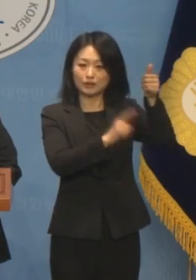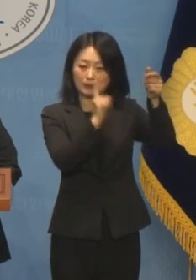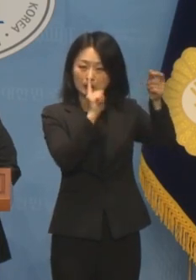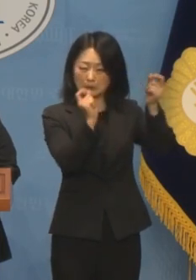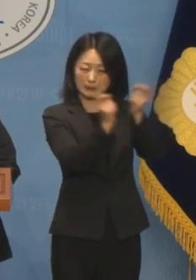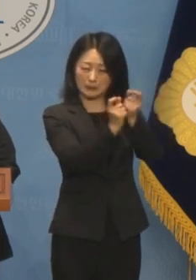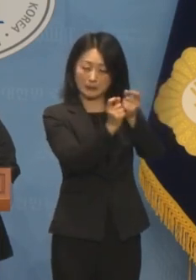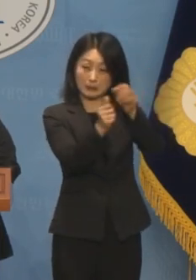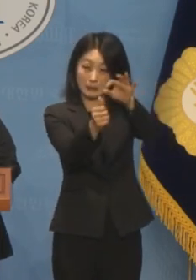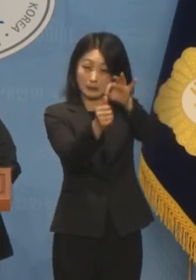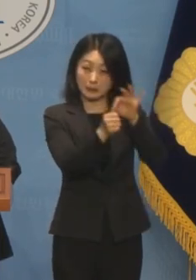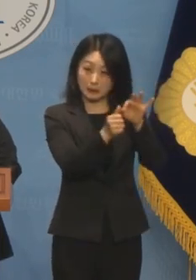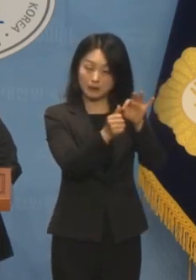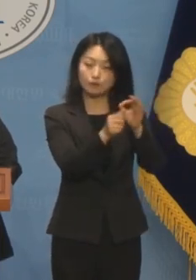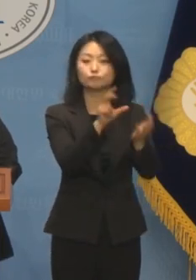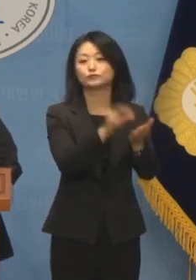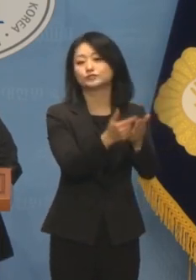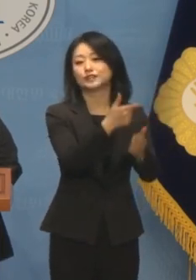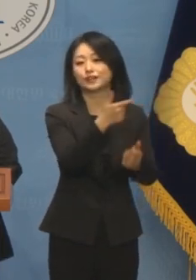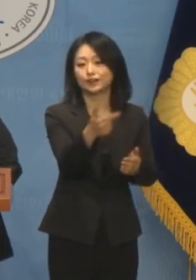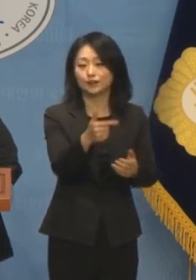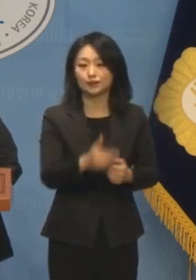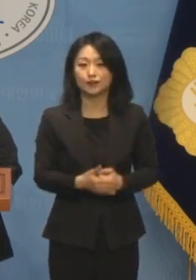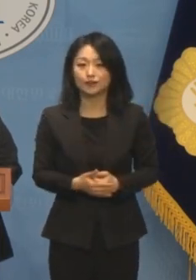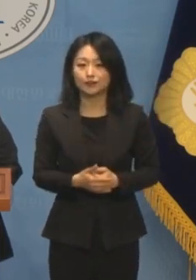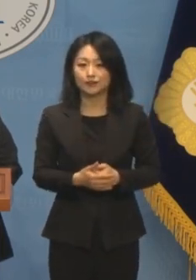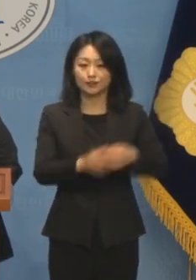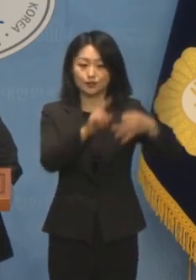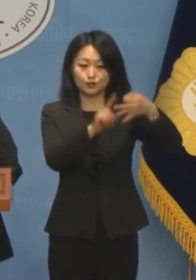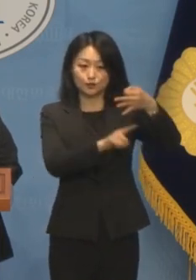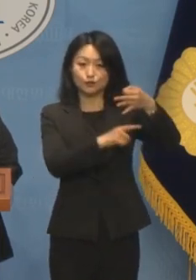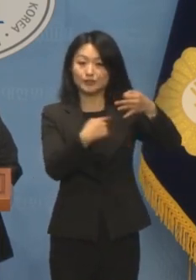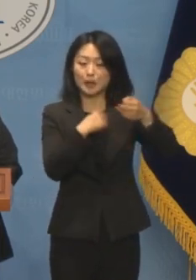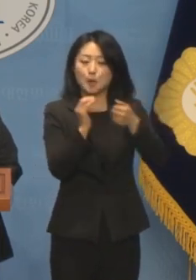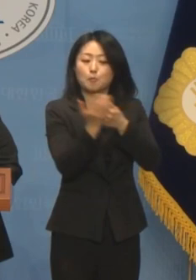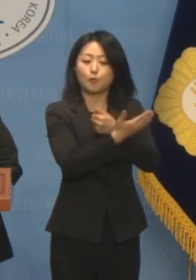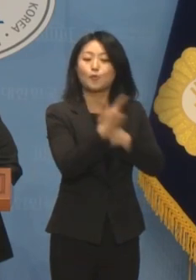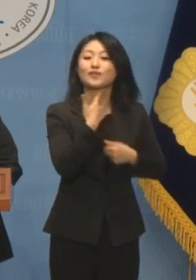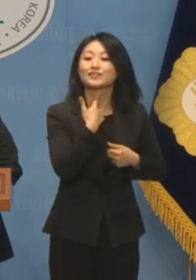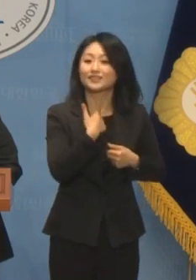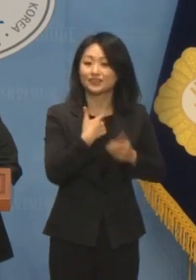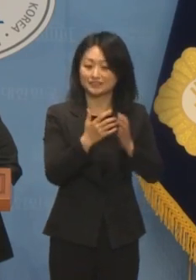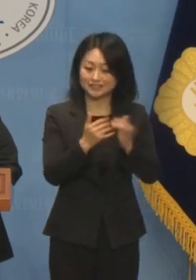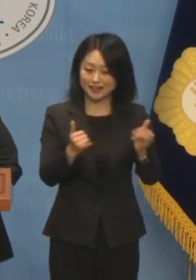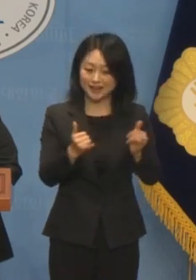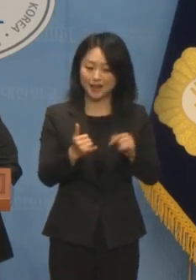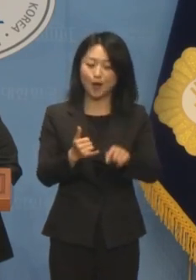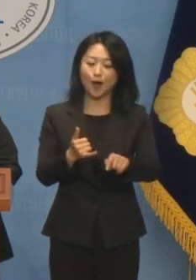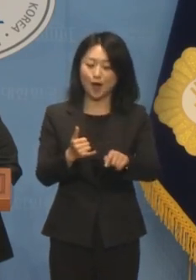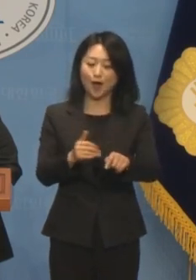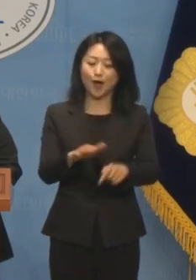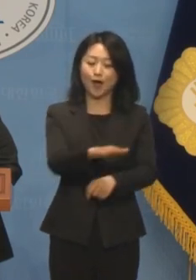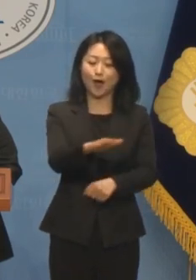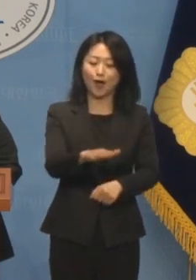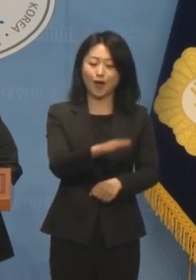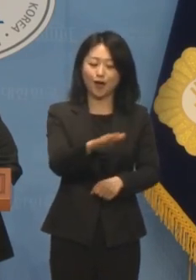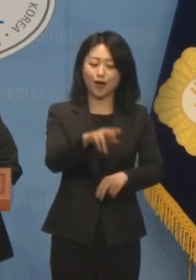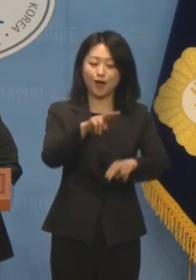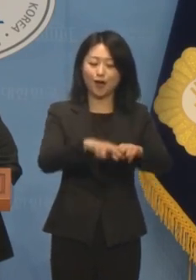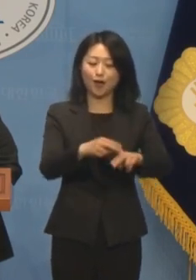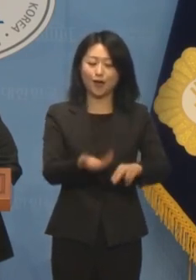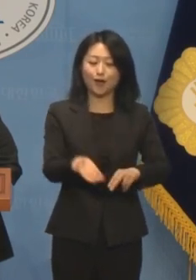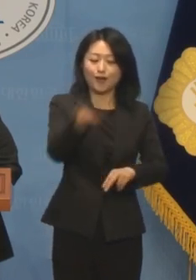없습니다. 윤석열 대통령이 자신의 심기 경호에 대한 보훈을 제대로 했습니다.